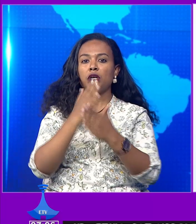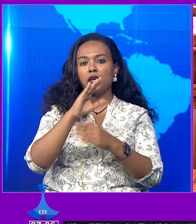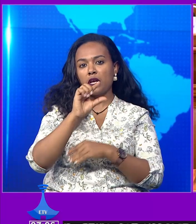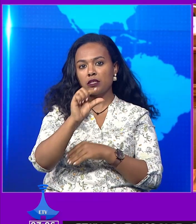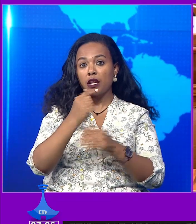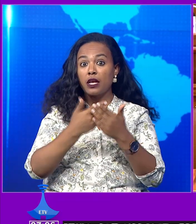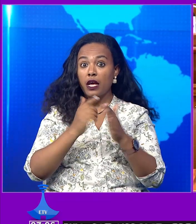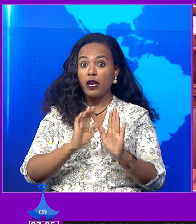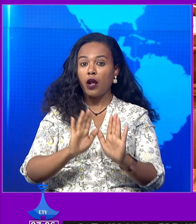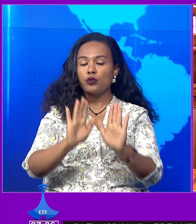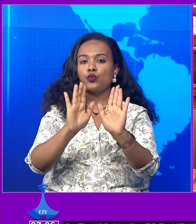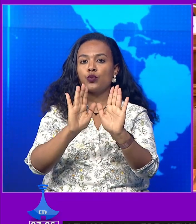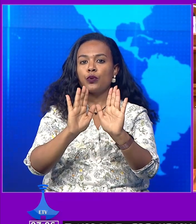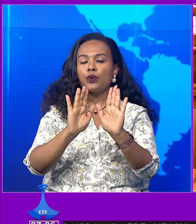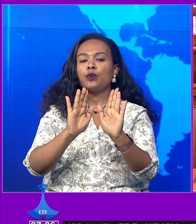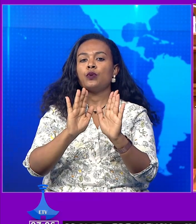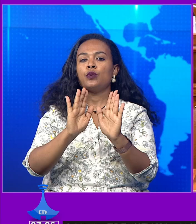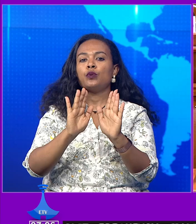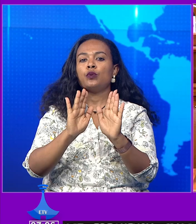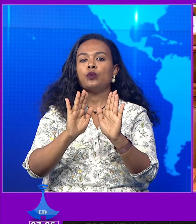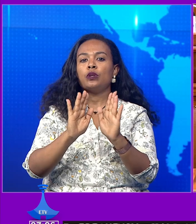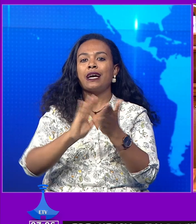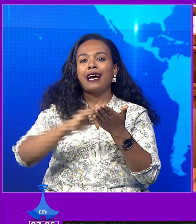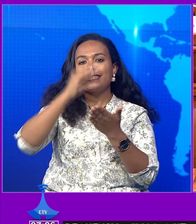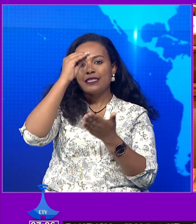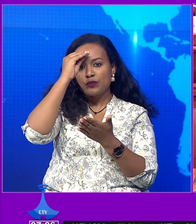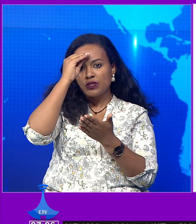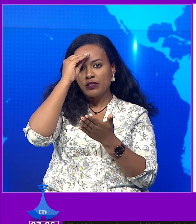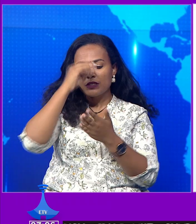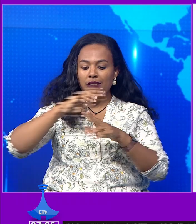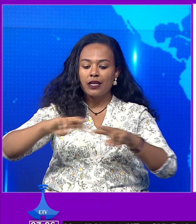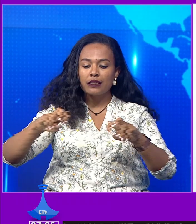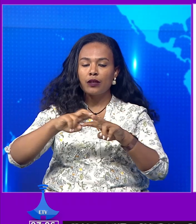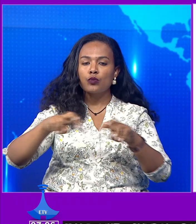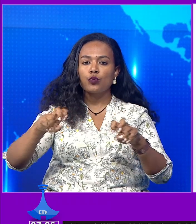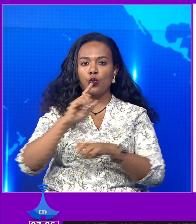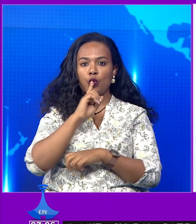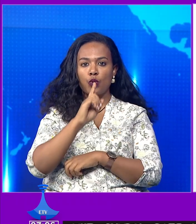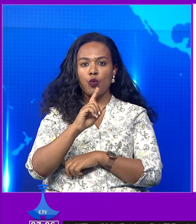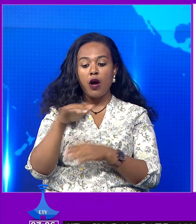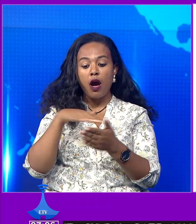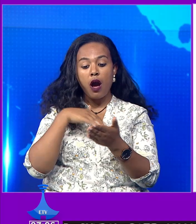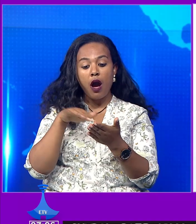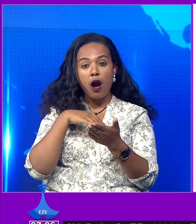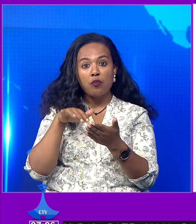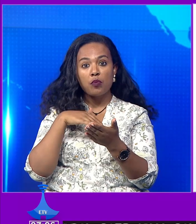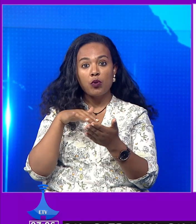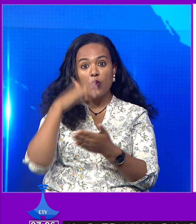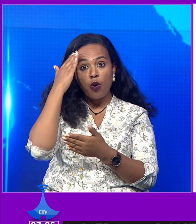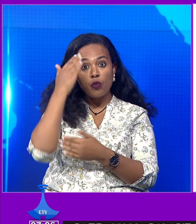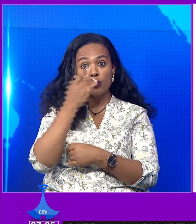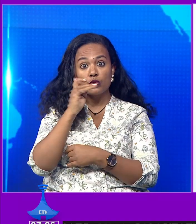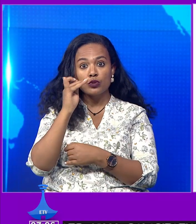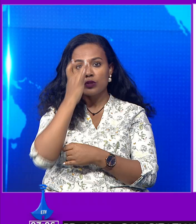ራሱ ለካ ትምህርት ተጠንቶ ነው አንብቦ ነው አውቆ ነው እንጂ ዝም